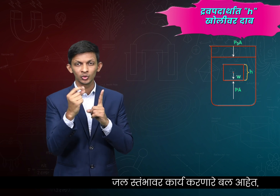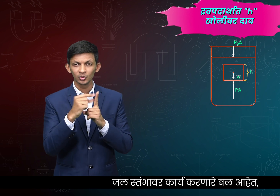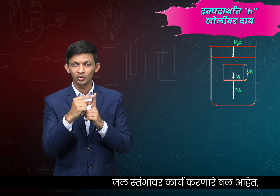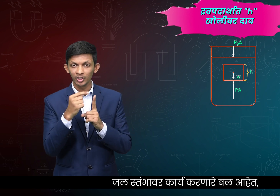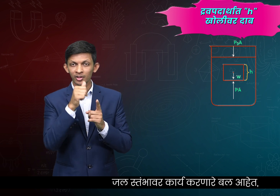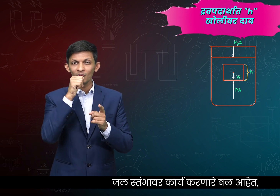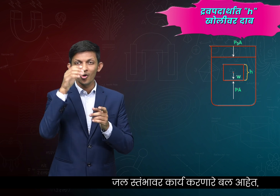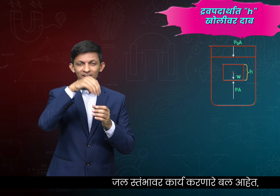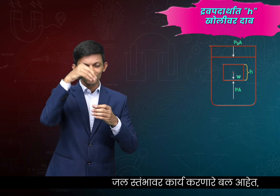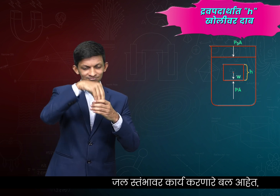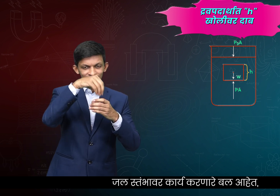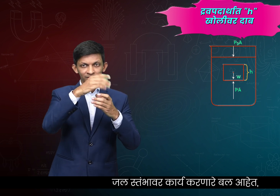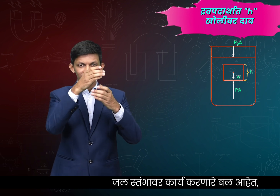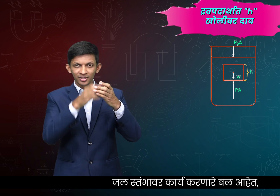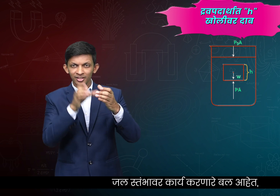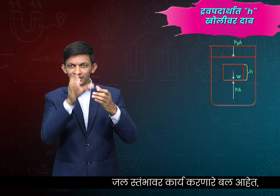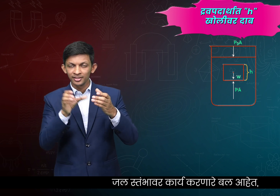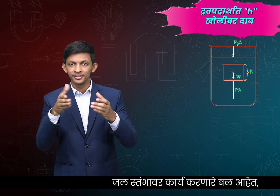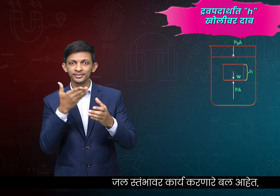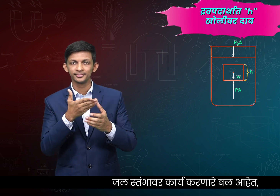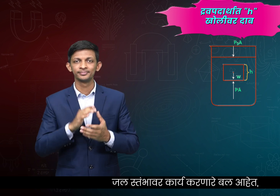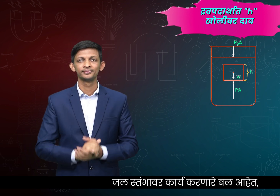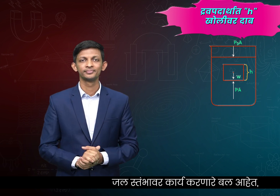जलस्तंभावर कार्य करणारे बल आहेत.